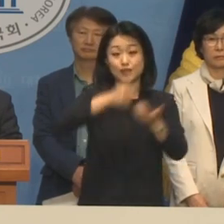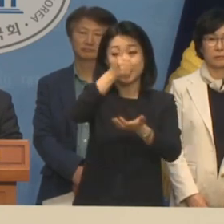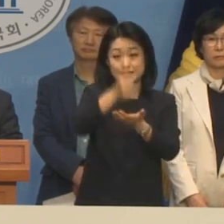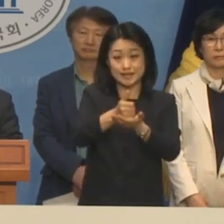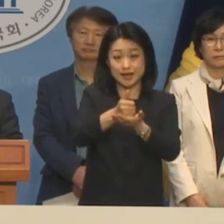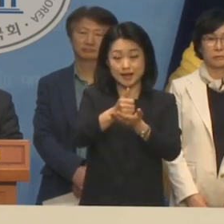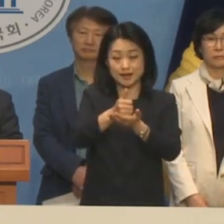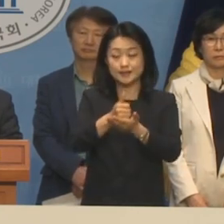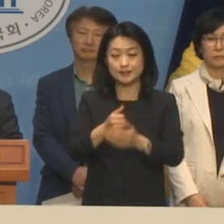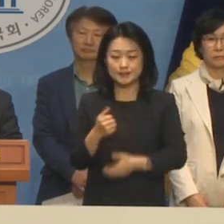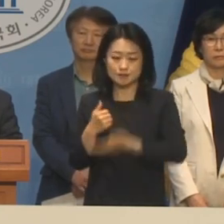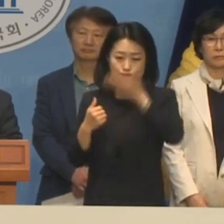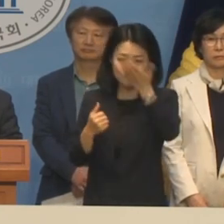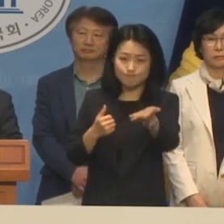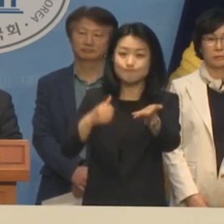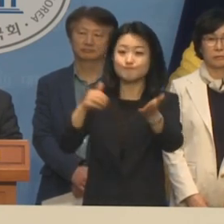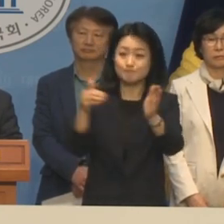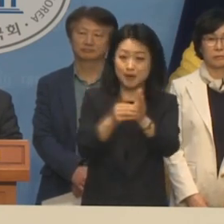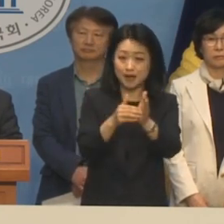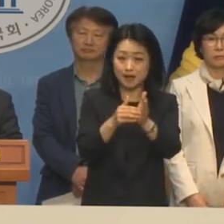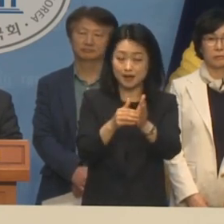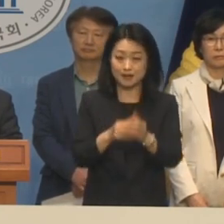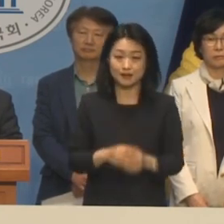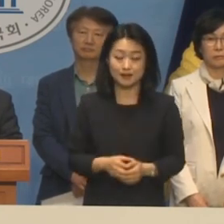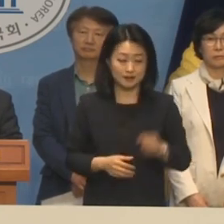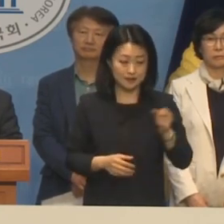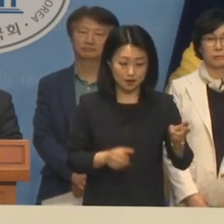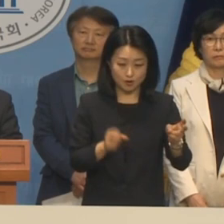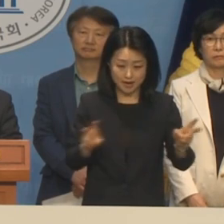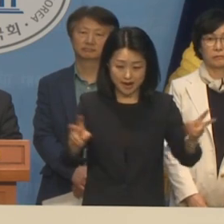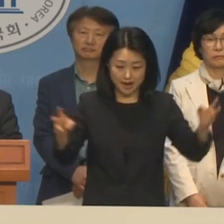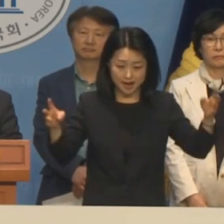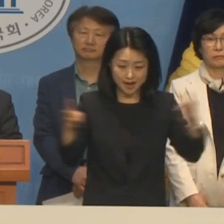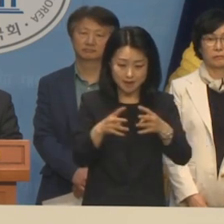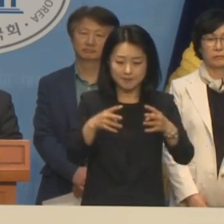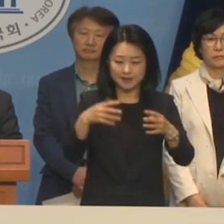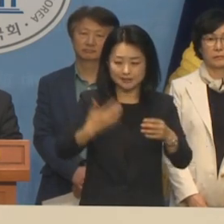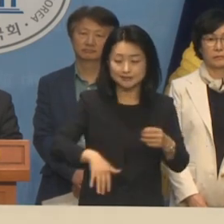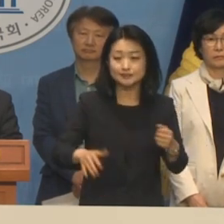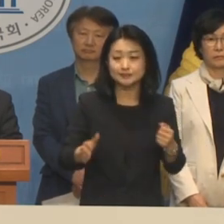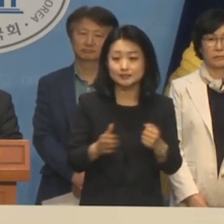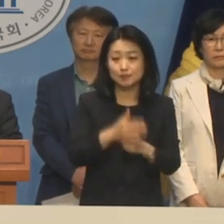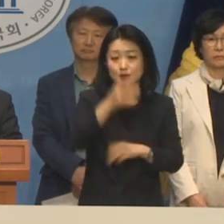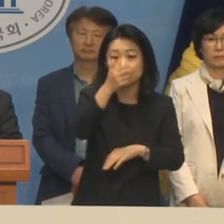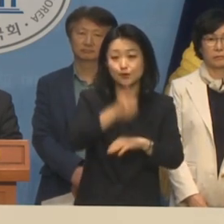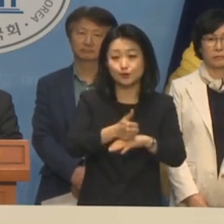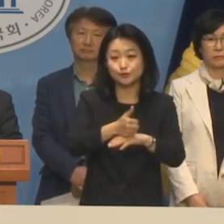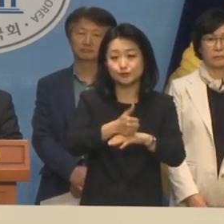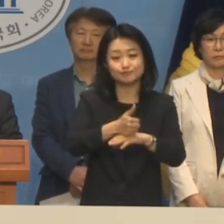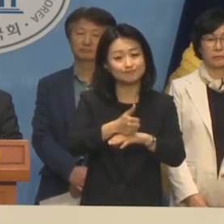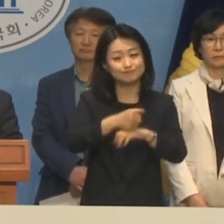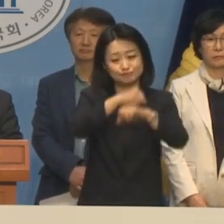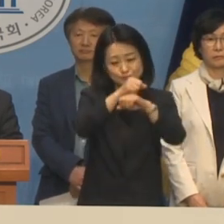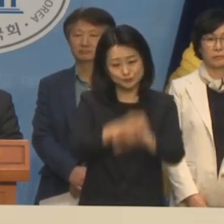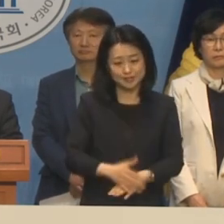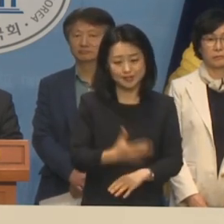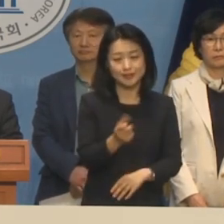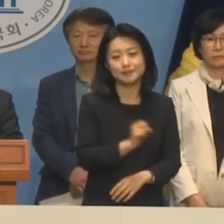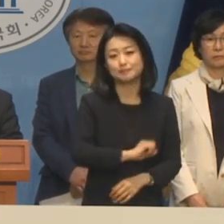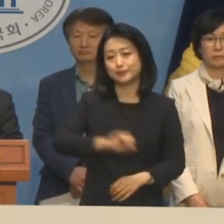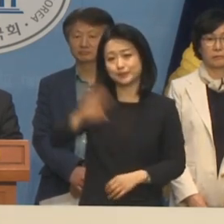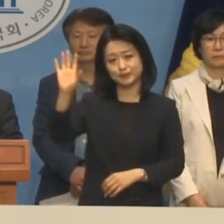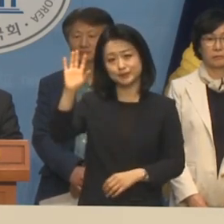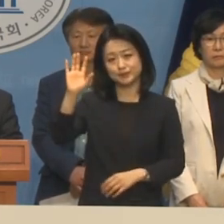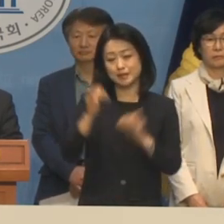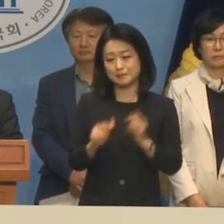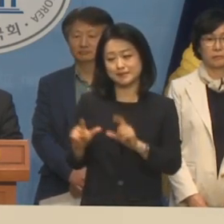부의까지 마치고서 여야 합의를 이유로 안건을 상정하지 않아 처리가 불발되었습니다. 총선